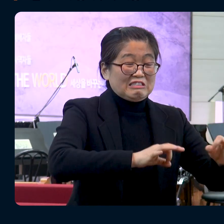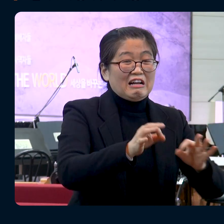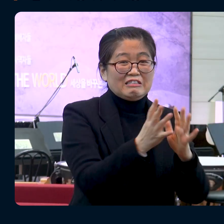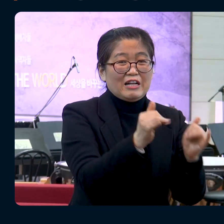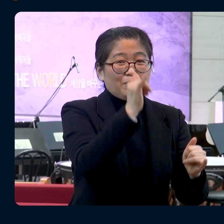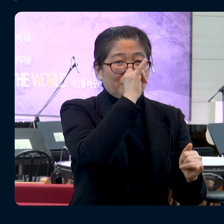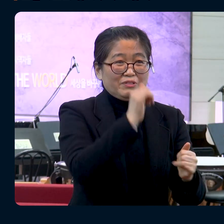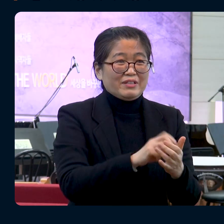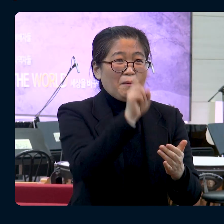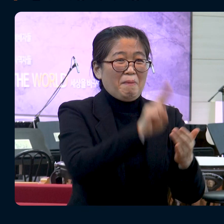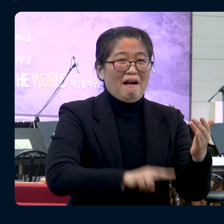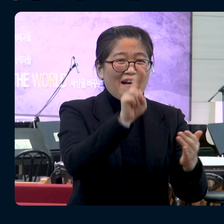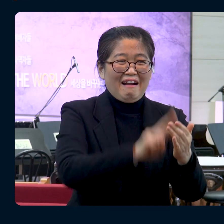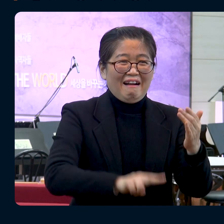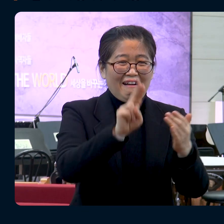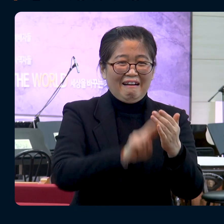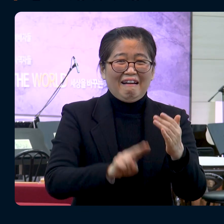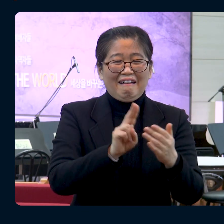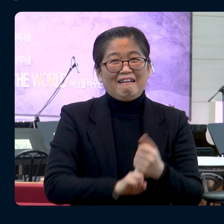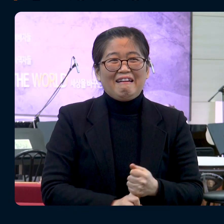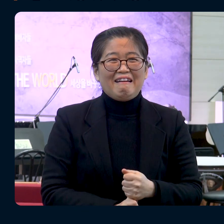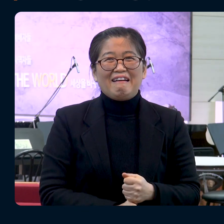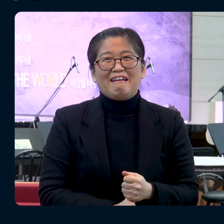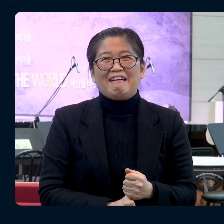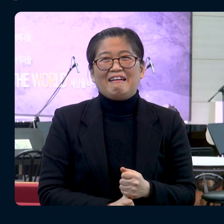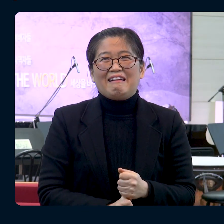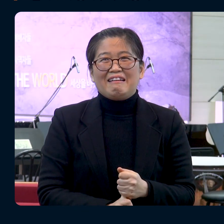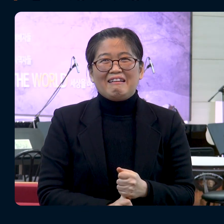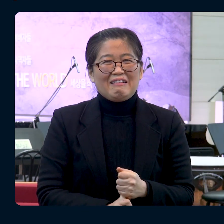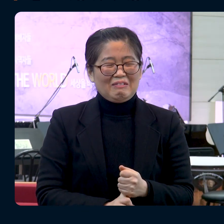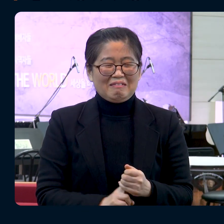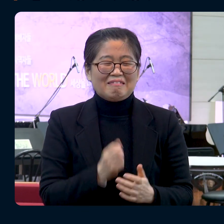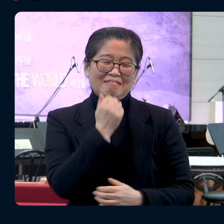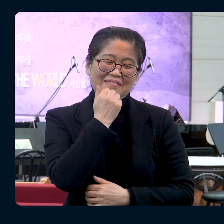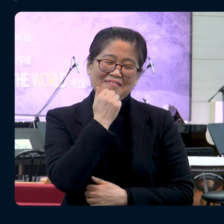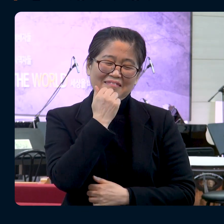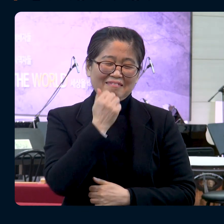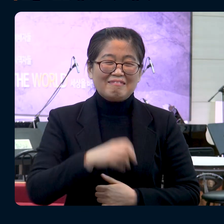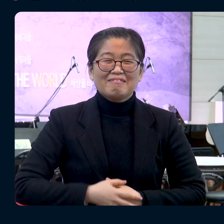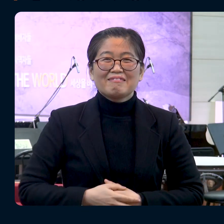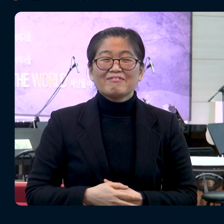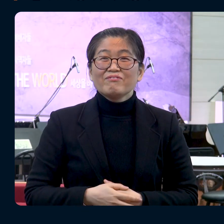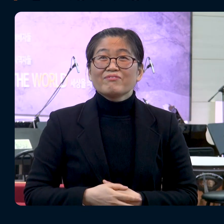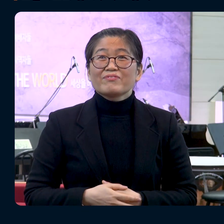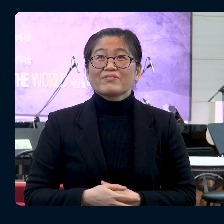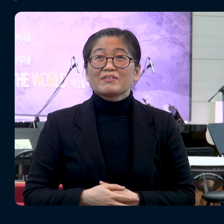있어요. 타코도 만들어 팔고 뭐 이렇게. 하여간 완전히 요지경 속입니다.